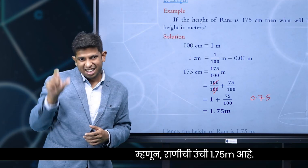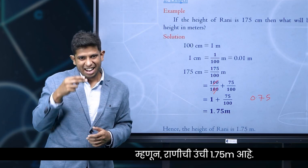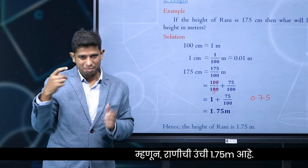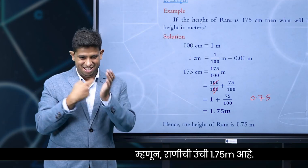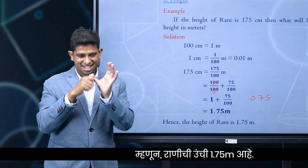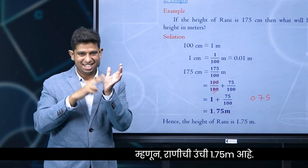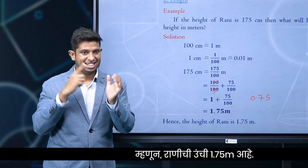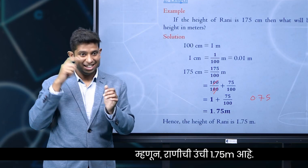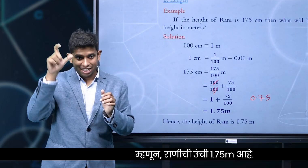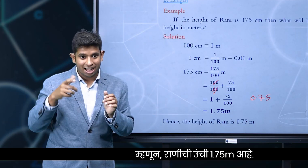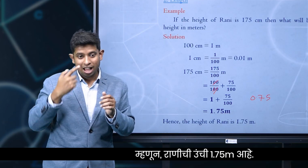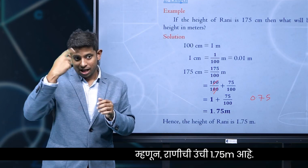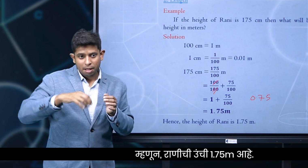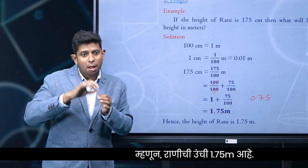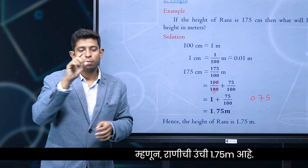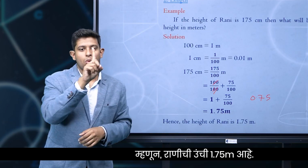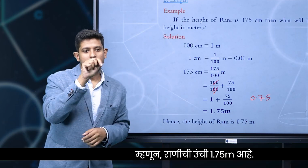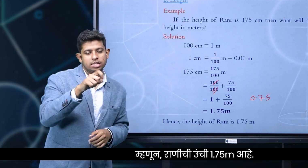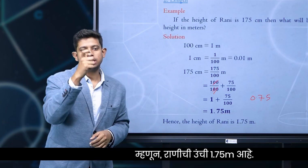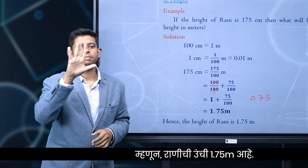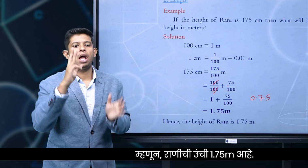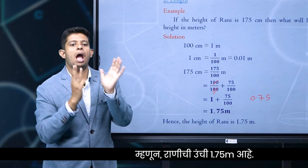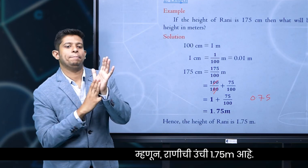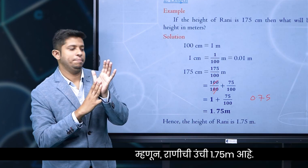म्हणून राणीची उंची आहे 1.75 मीटर आहे.